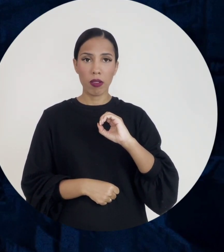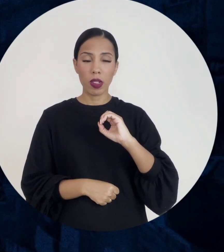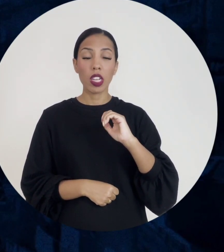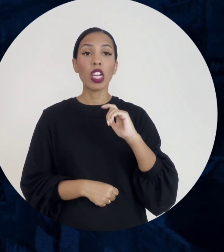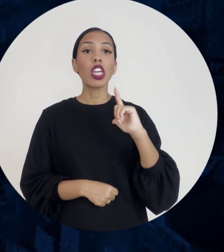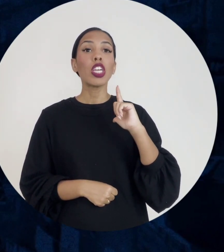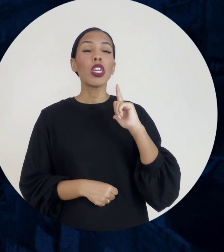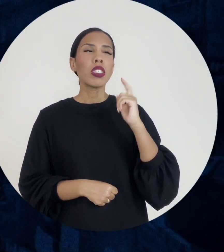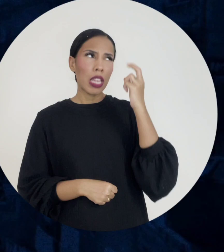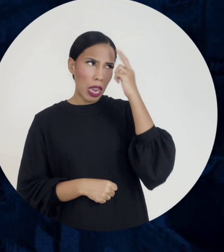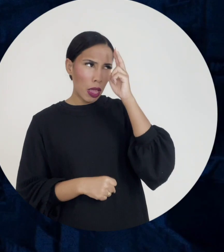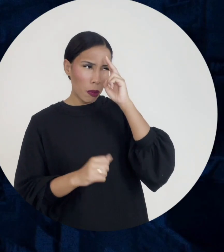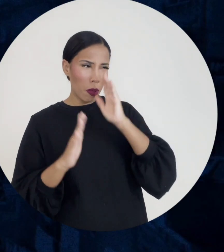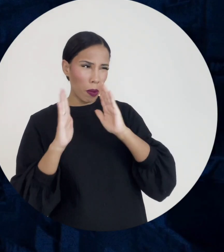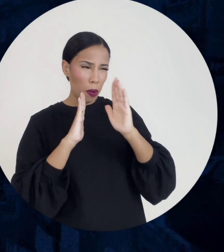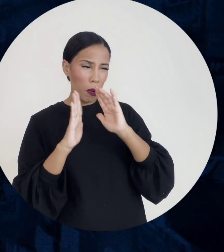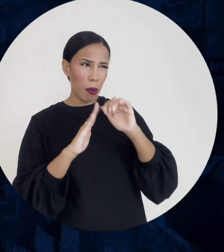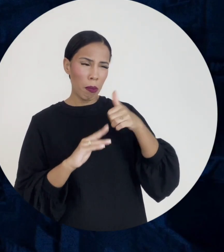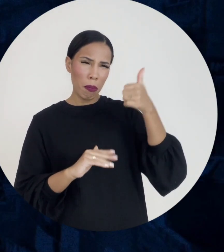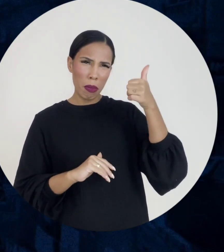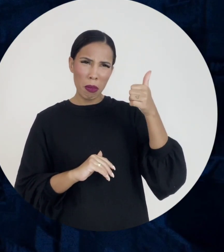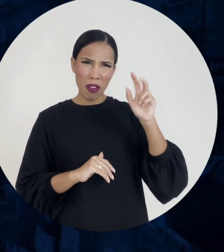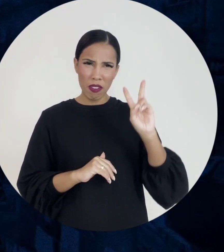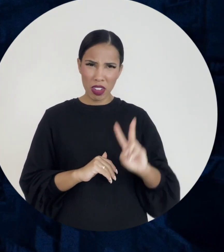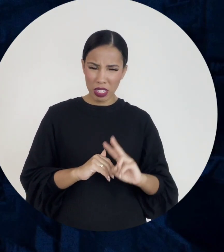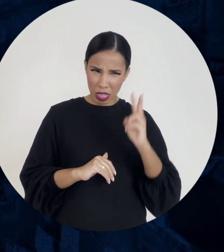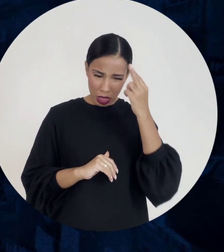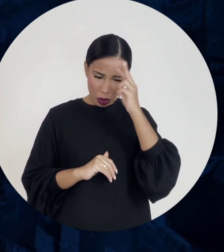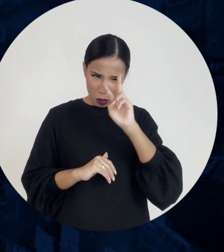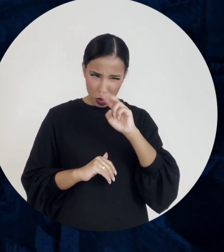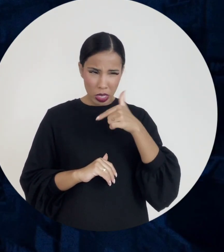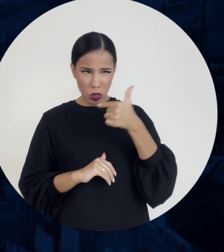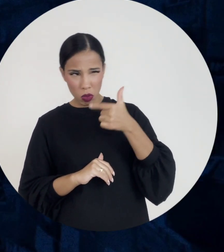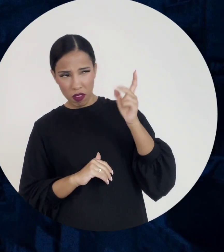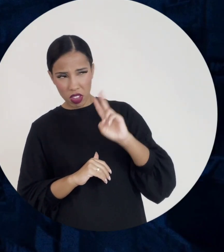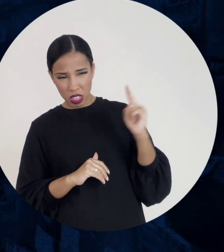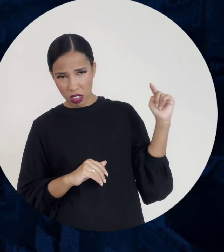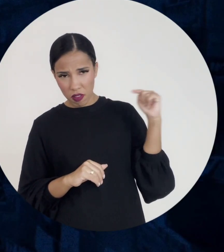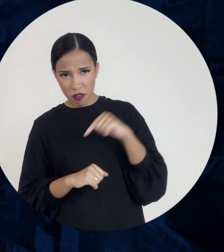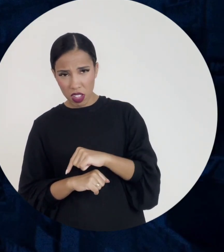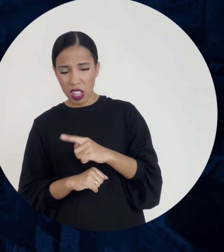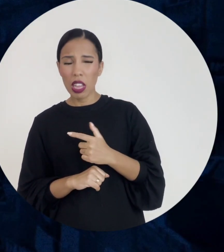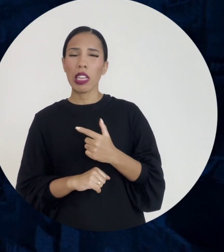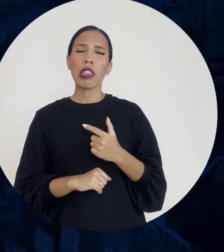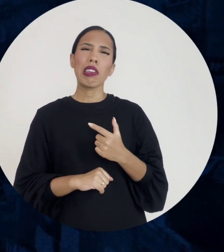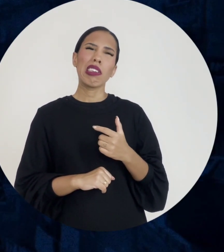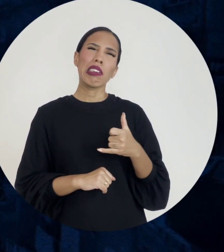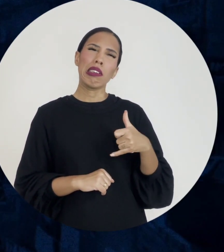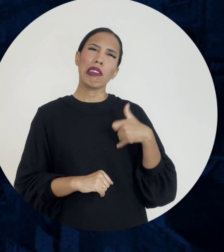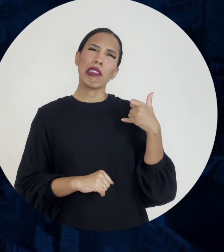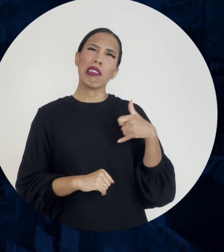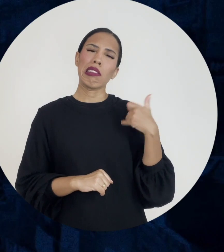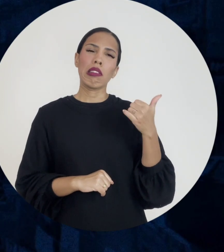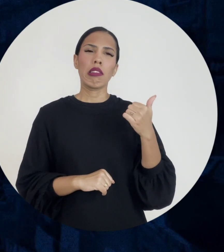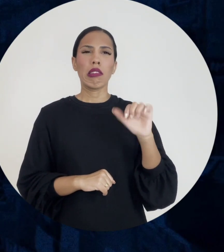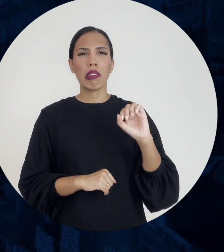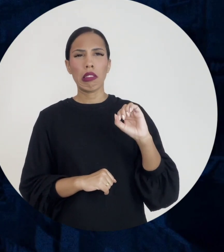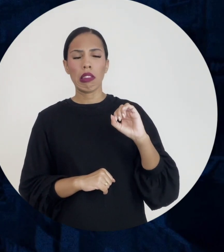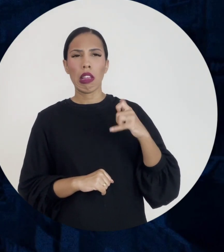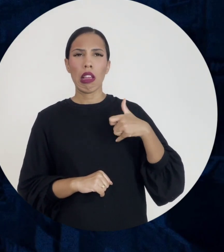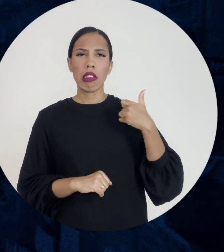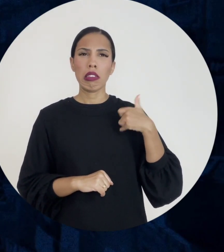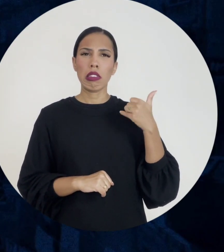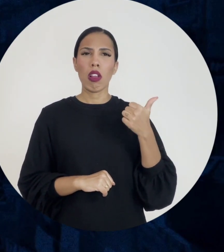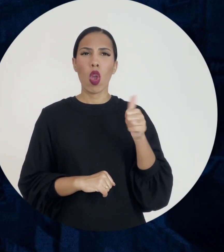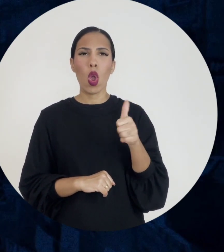anos nessa época aí? Mais na primeira vez, 1 ano e pouco. Na segunda, mais ou menos. Na segunda, eu acho que eu tinha uns 10 anos, 11